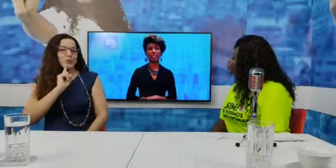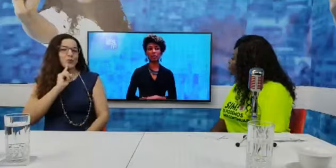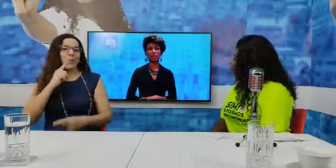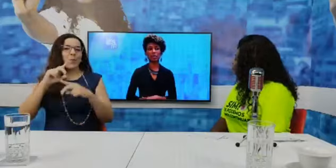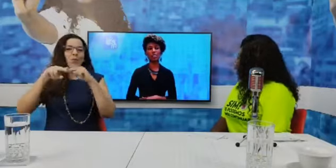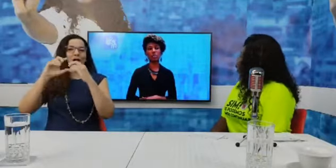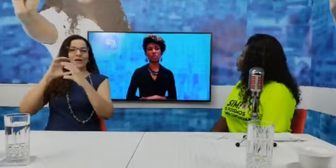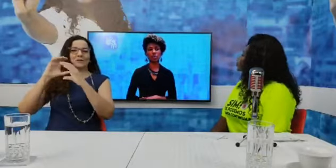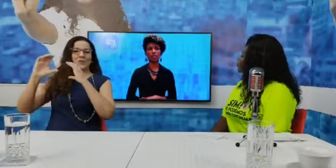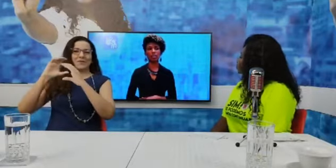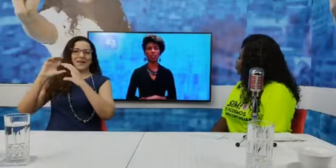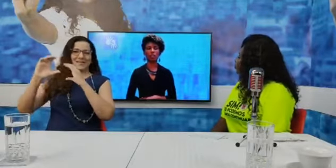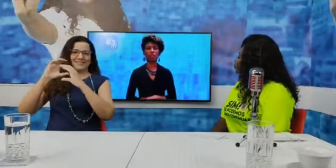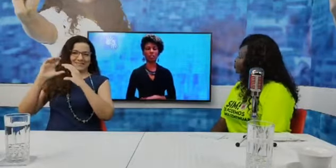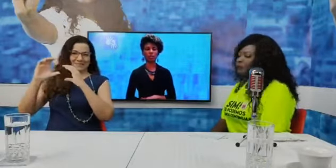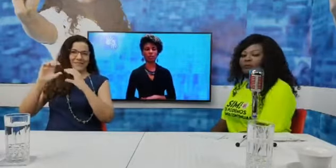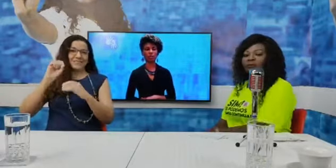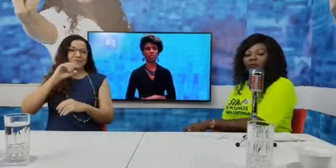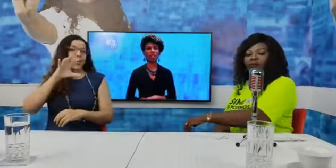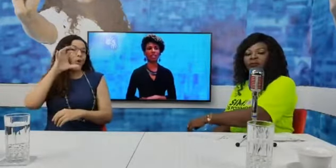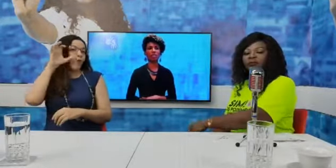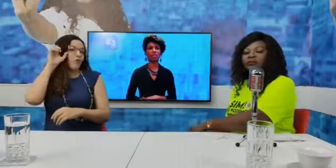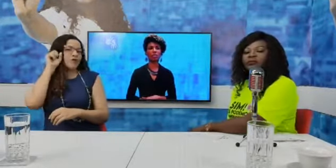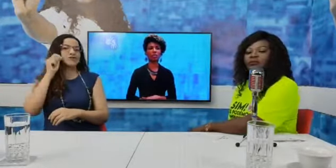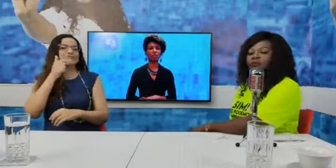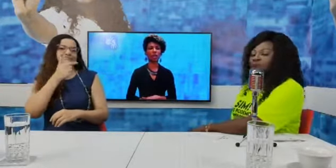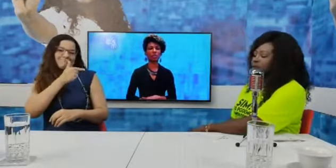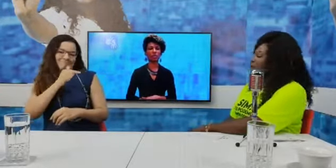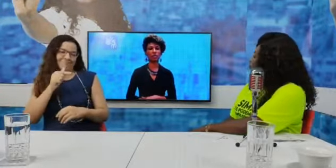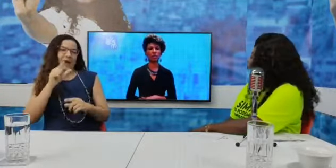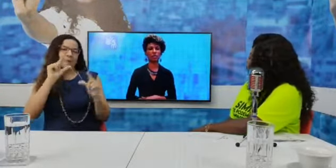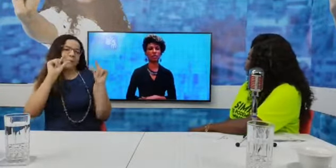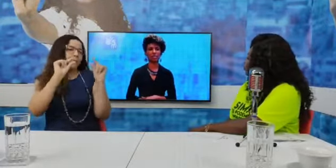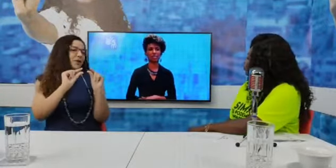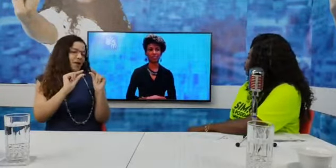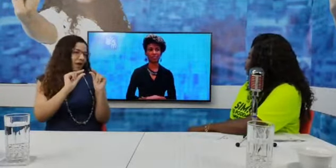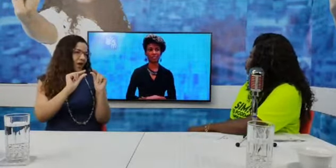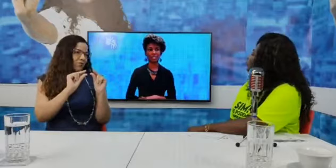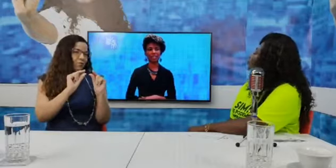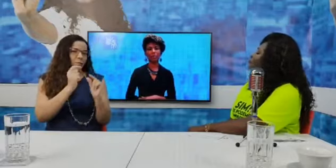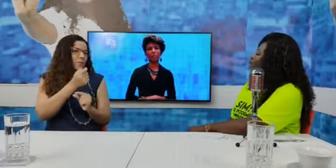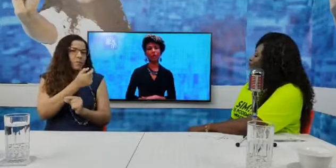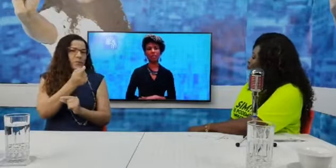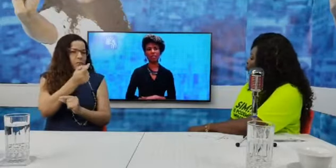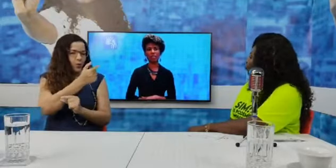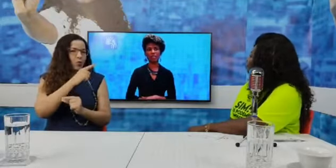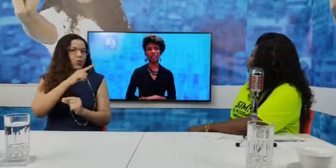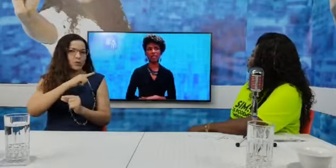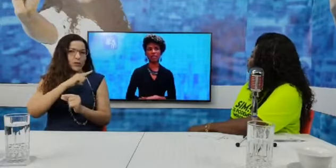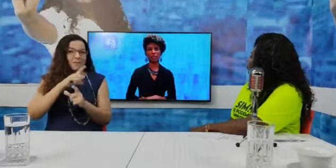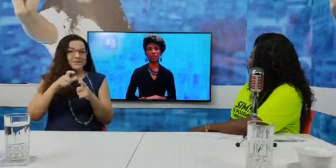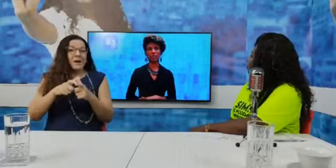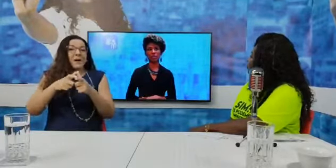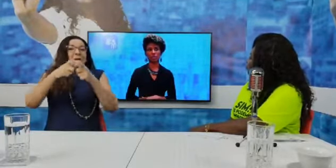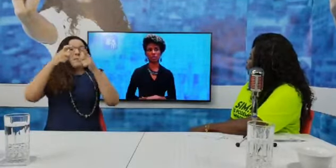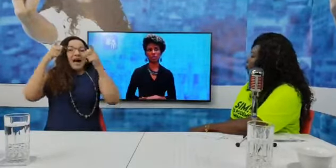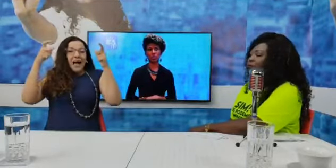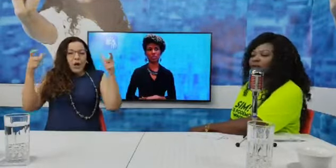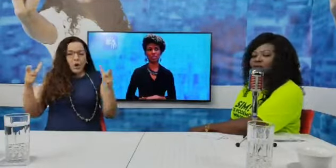dessas pessoas são surdas. Então, as pessoas surdas se relacionam muito mais com pessoas surdas. Tem poucos casamentos entre